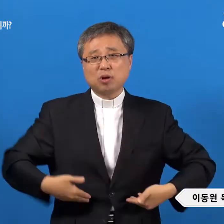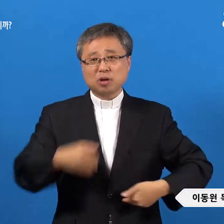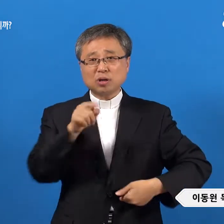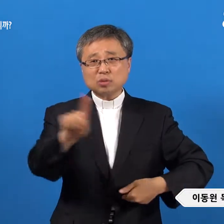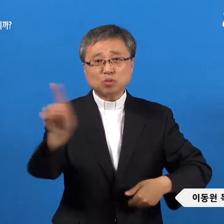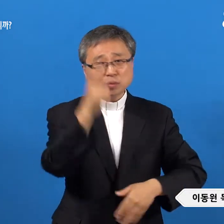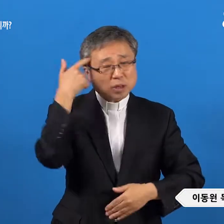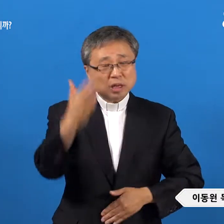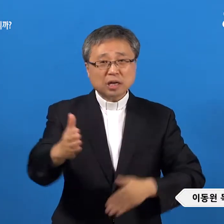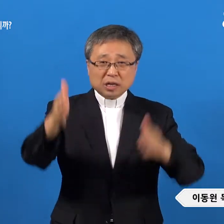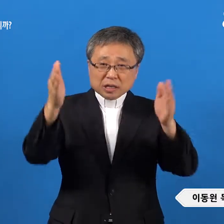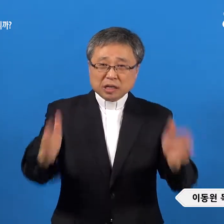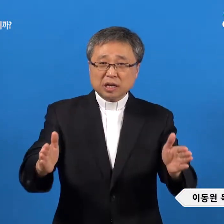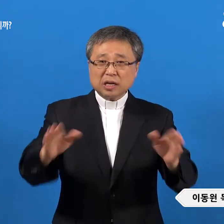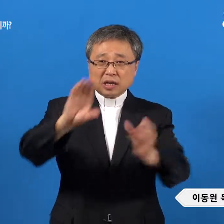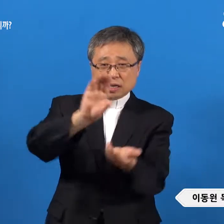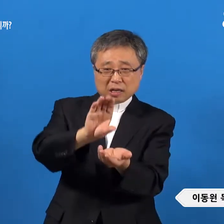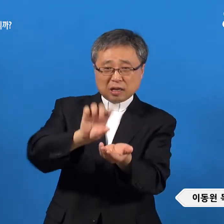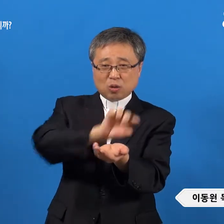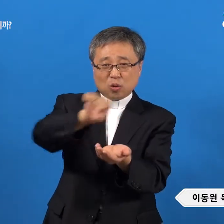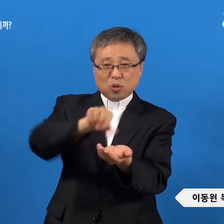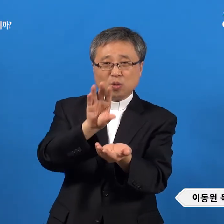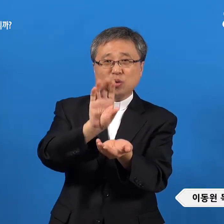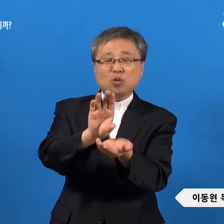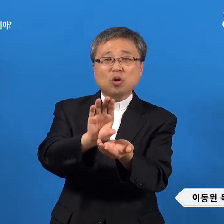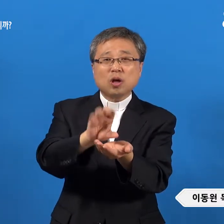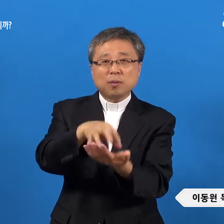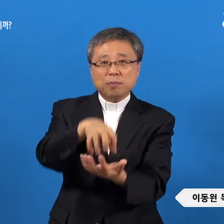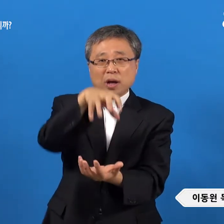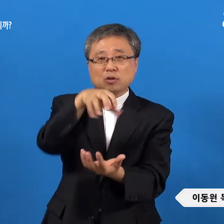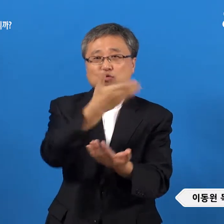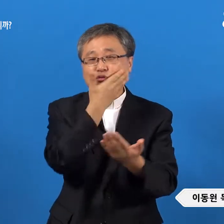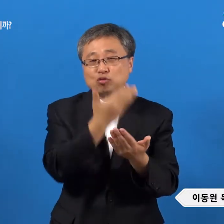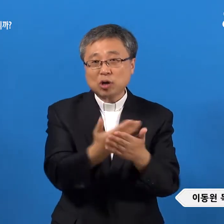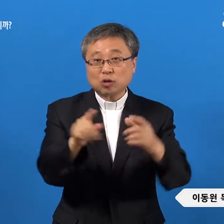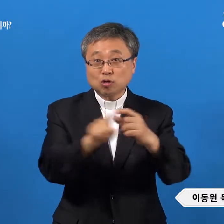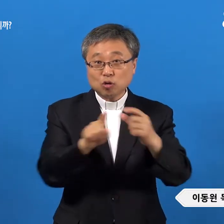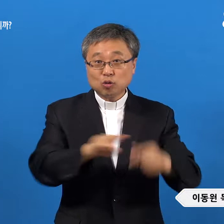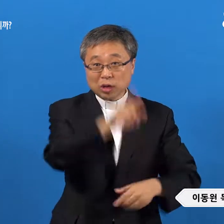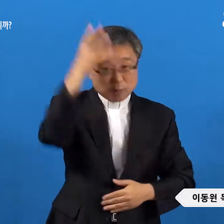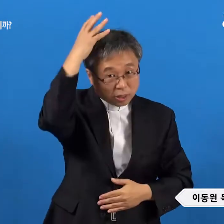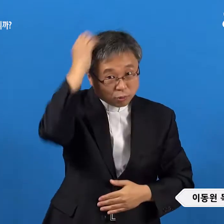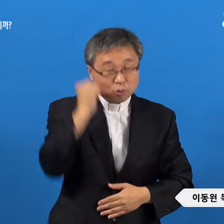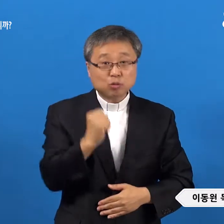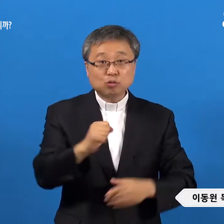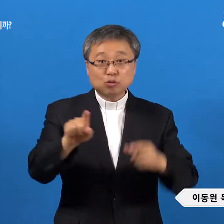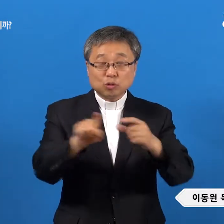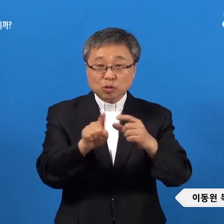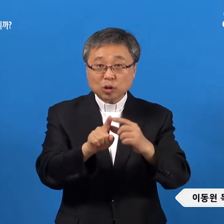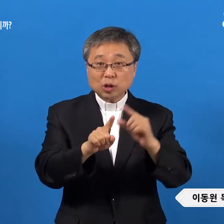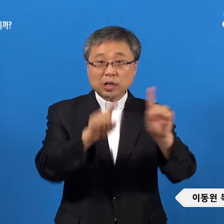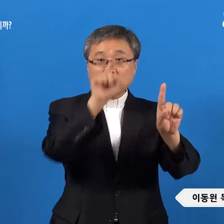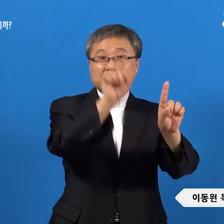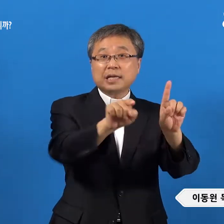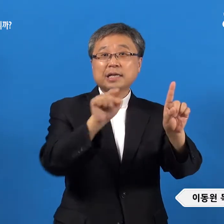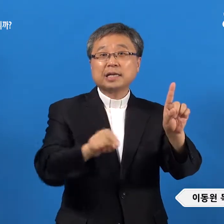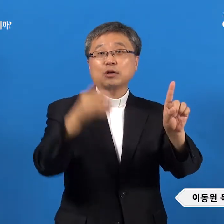그 사이에 샌드위치처럼 끼어있는 중요한 구절. 우리가 암송 많이 하는 구절이죠. 요한일서 1장